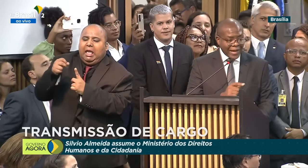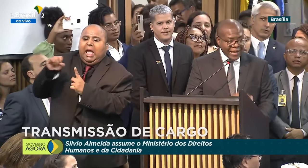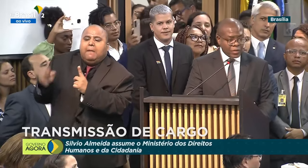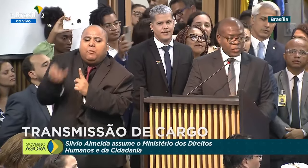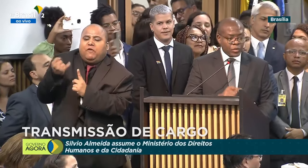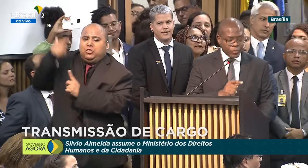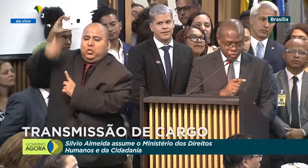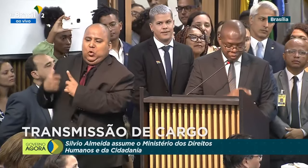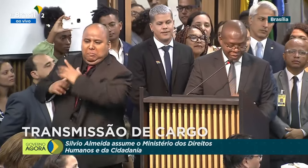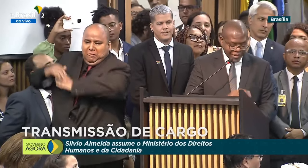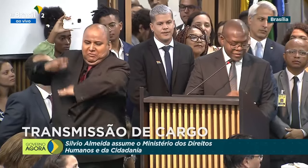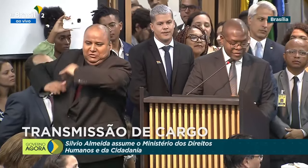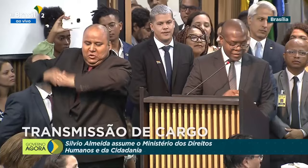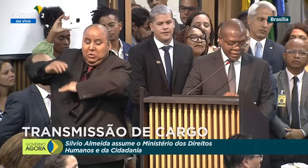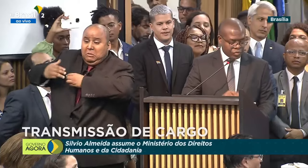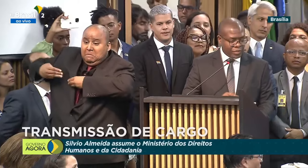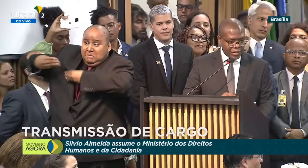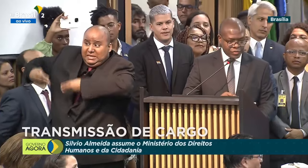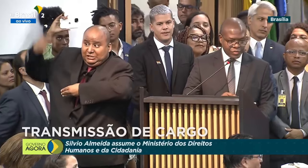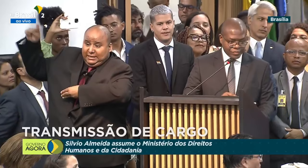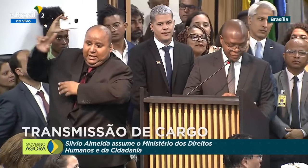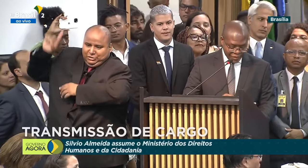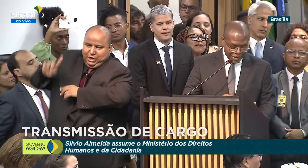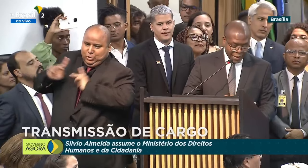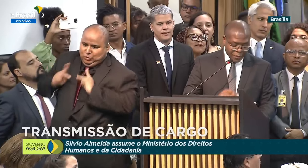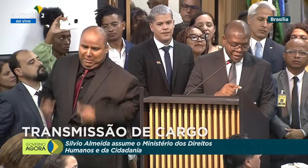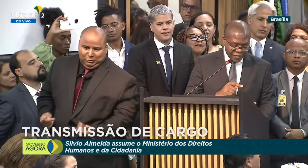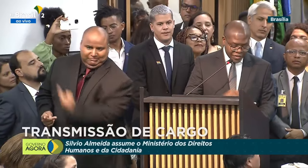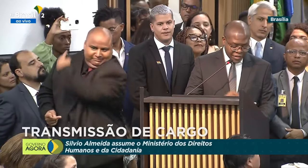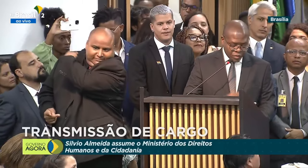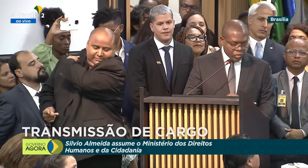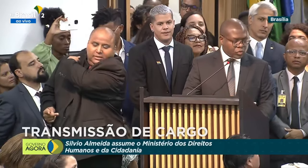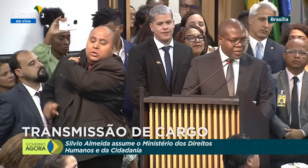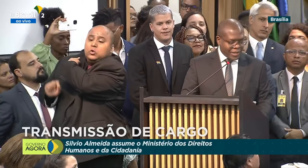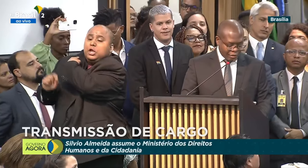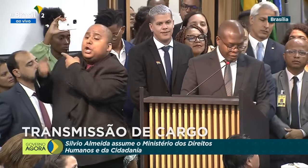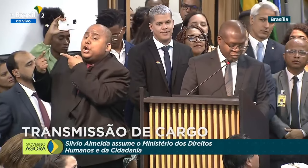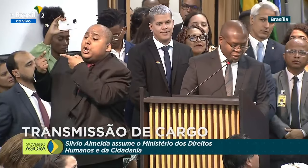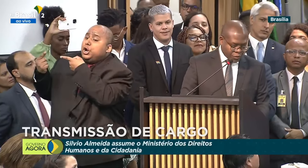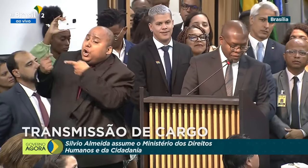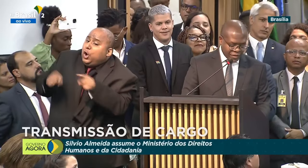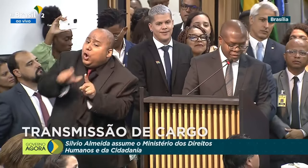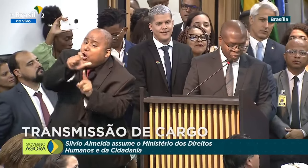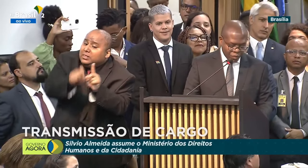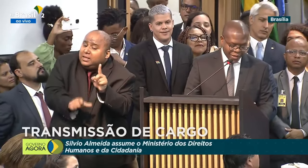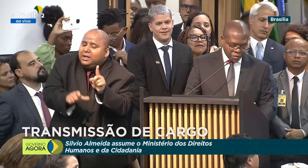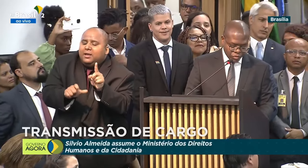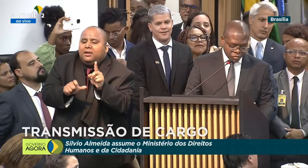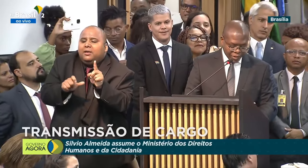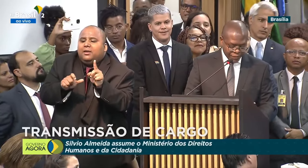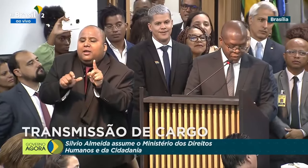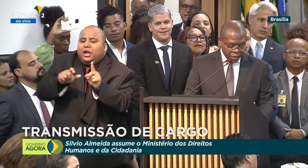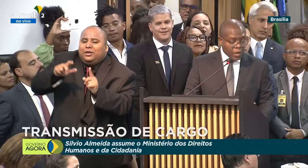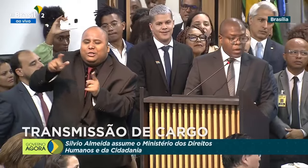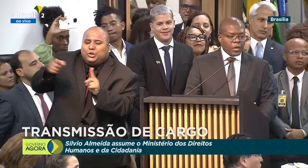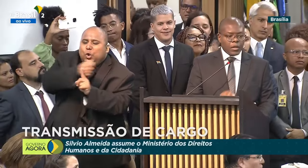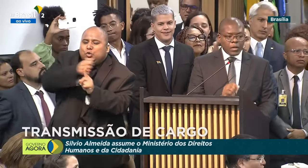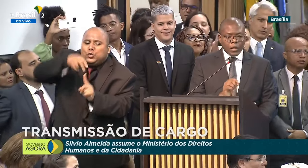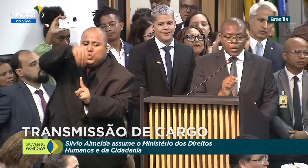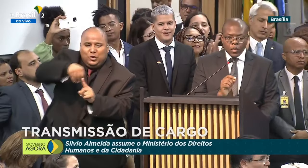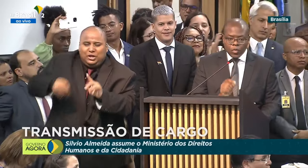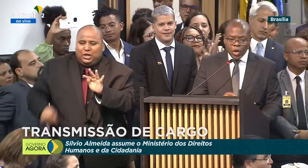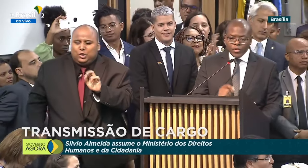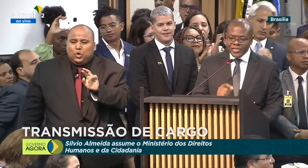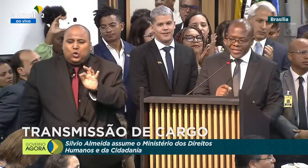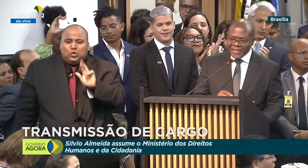cargo amparado por sua ministra de direitos humanos para investir contra o mecanismo Nacional de prevenção e combate à tortura